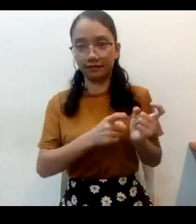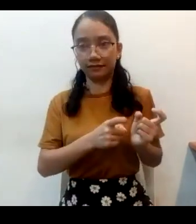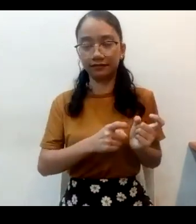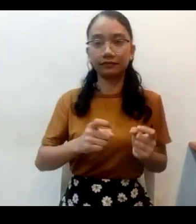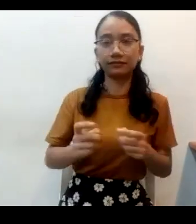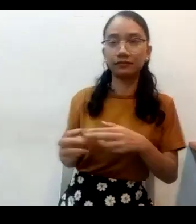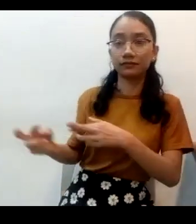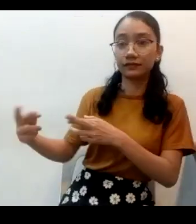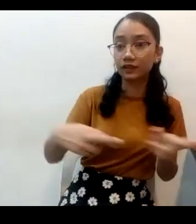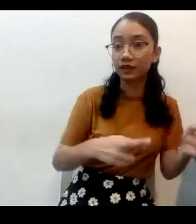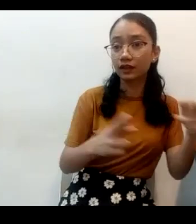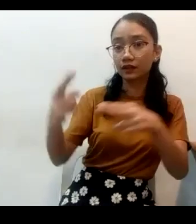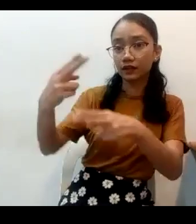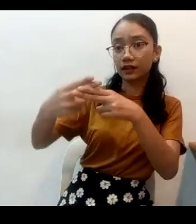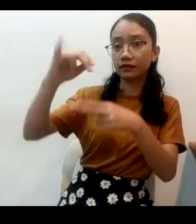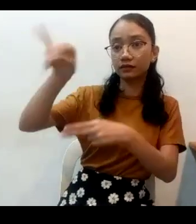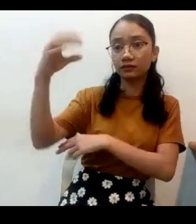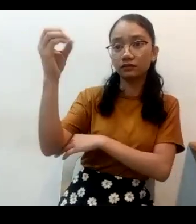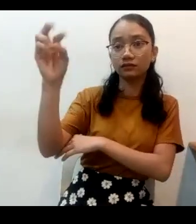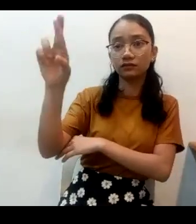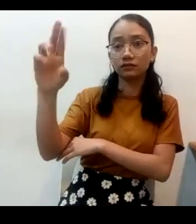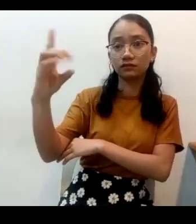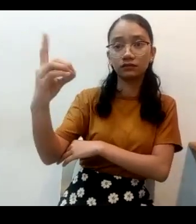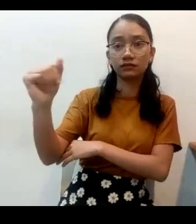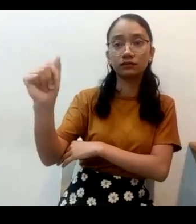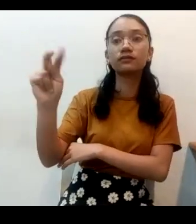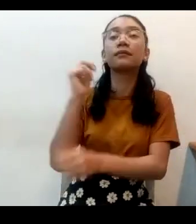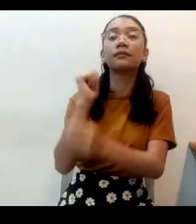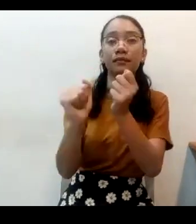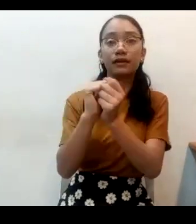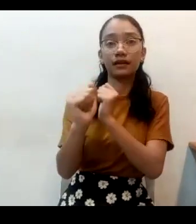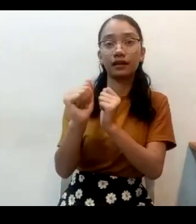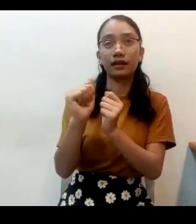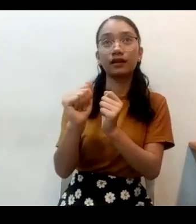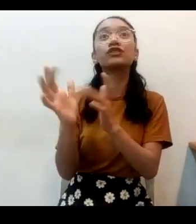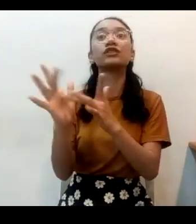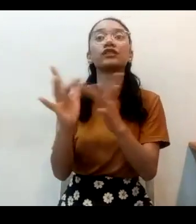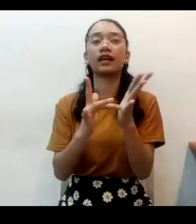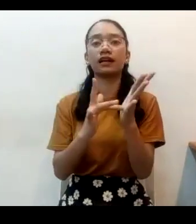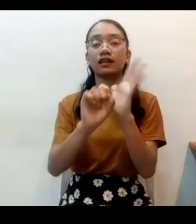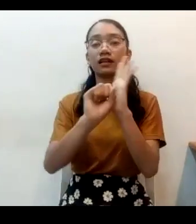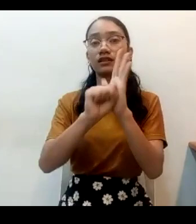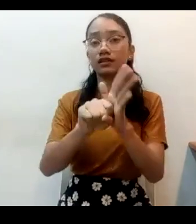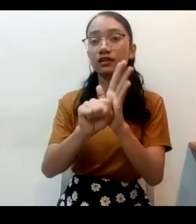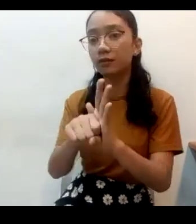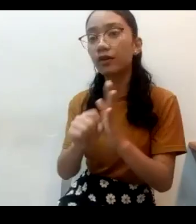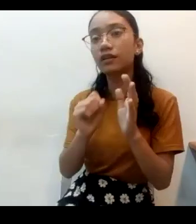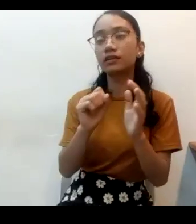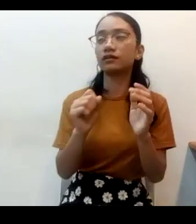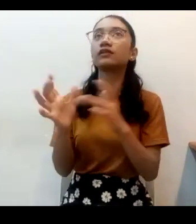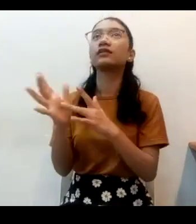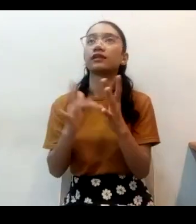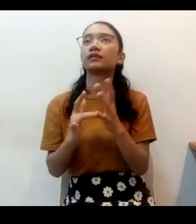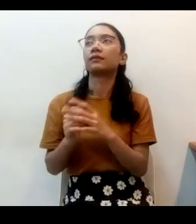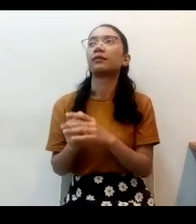also indicates Jesus Christ. At yung ilog po ng Jordan ay tumutukoy din po kay Yesu Kristo. The meaning of Jordan is going down. Yung